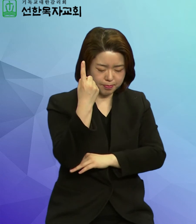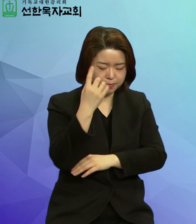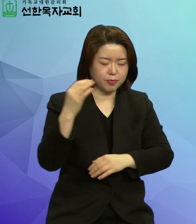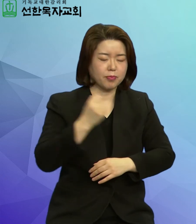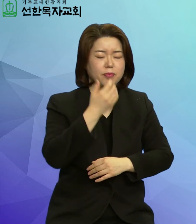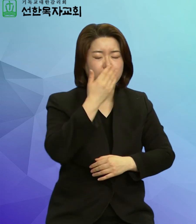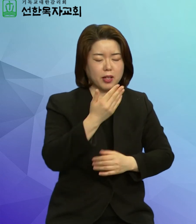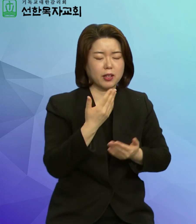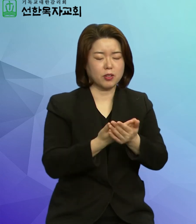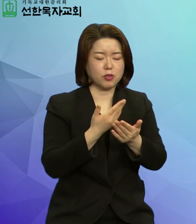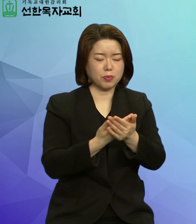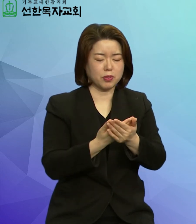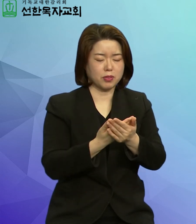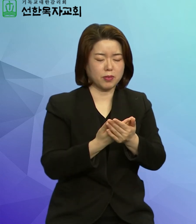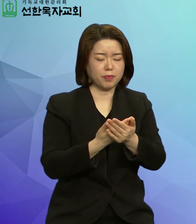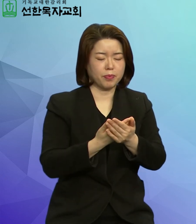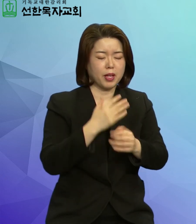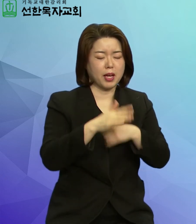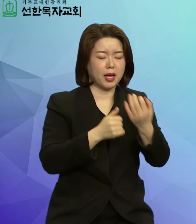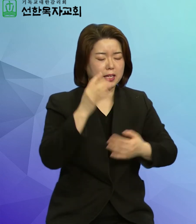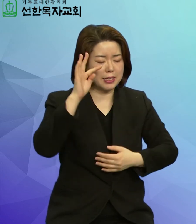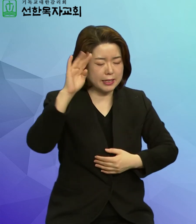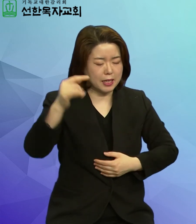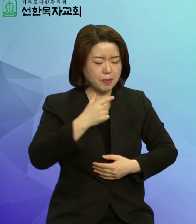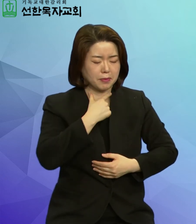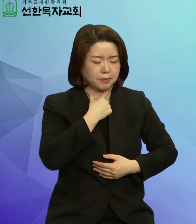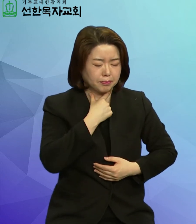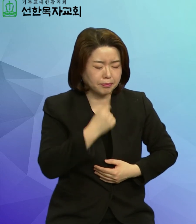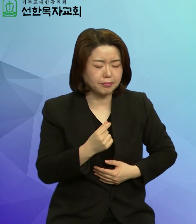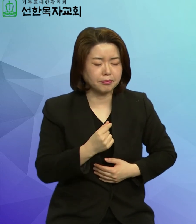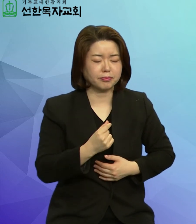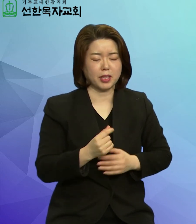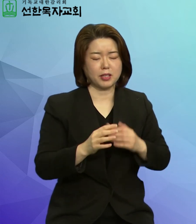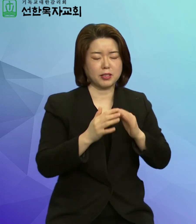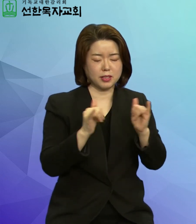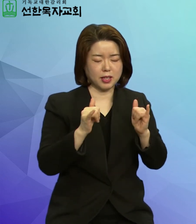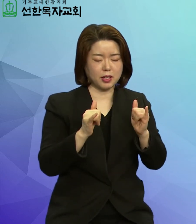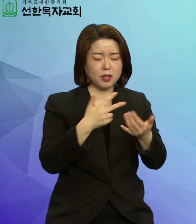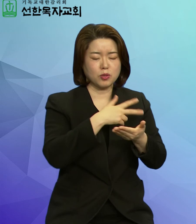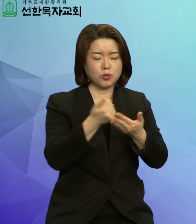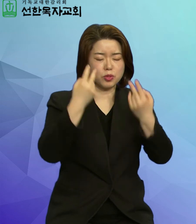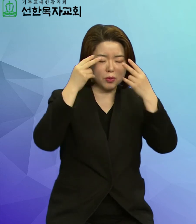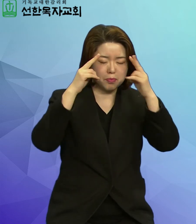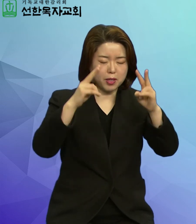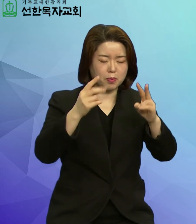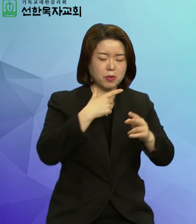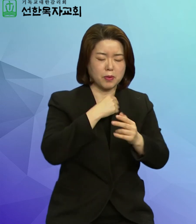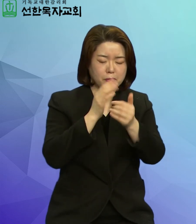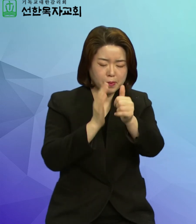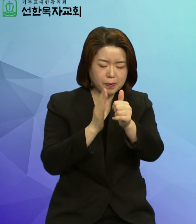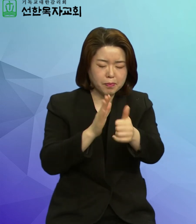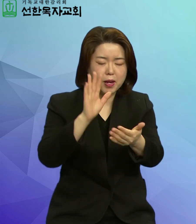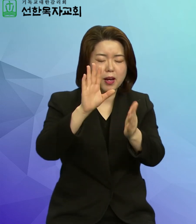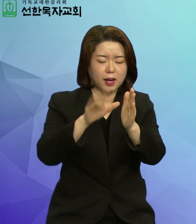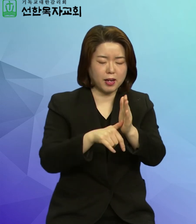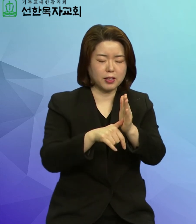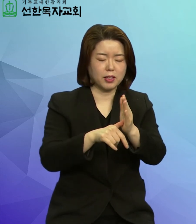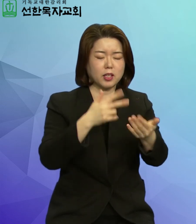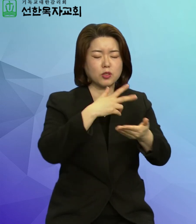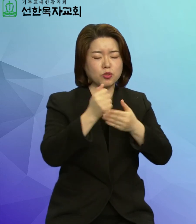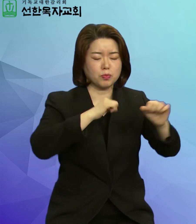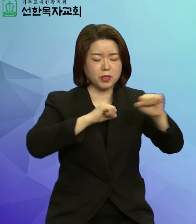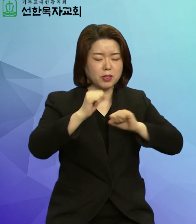지키게 하옵소서. 하나님, 사모하며 갈급한 이들이 주를 바라보며 간구할 때